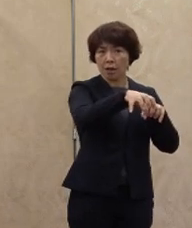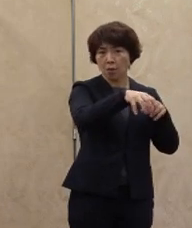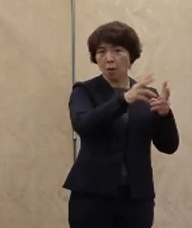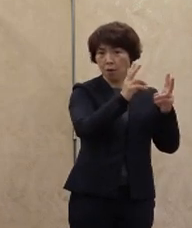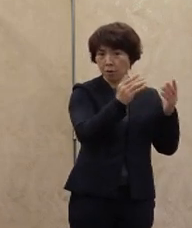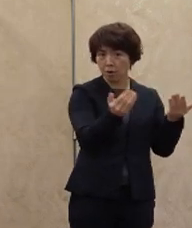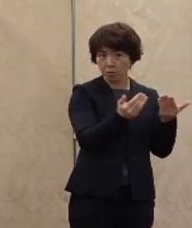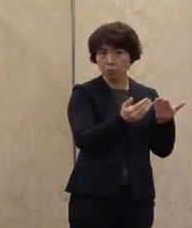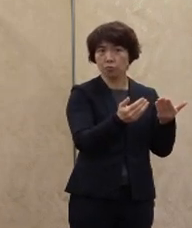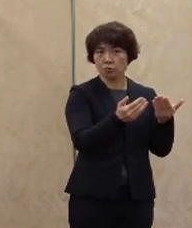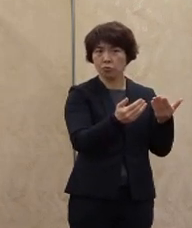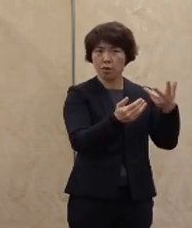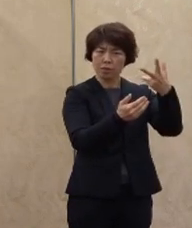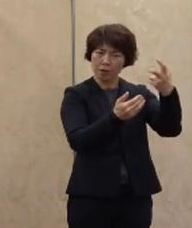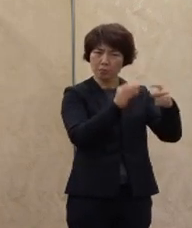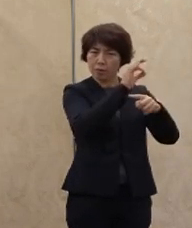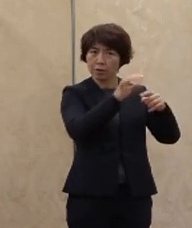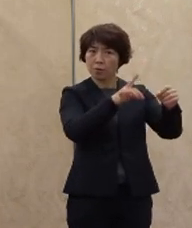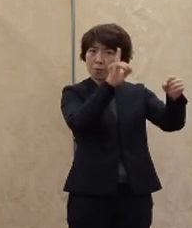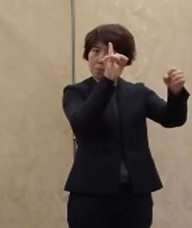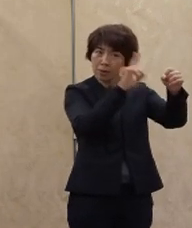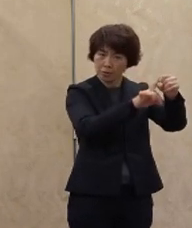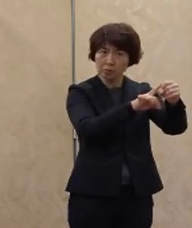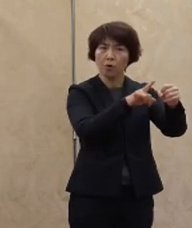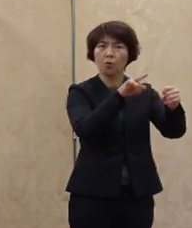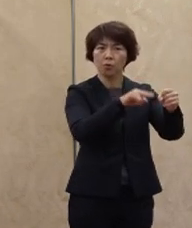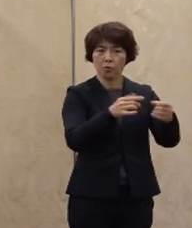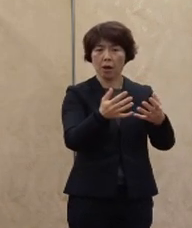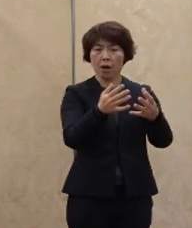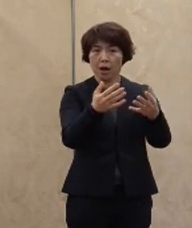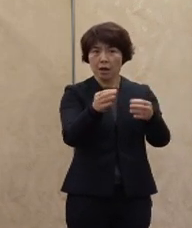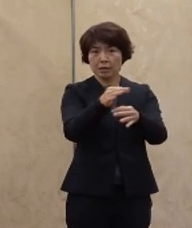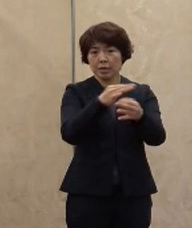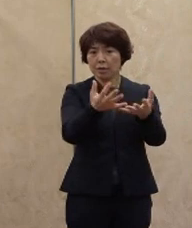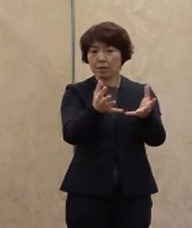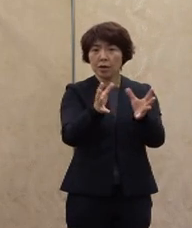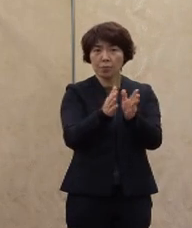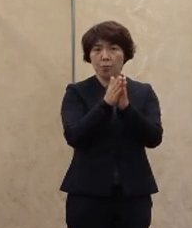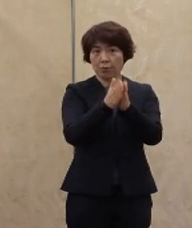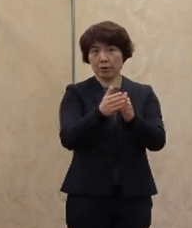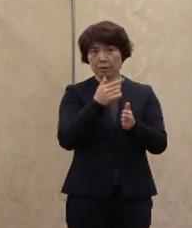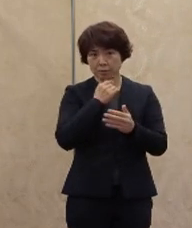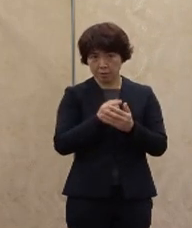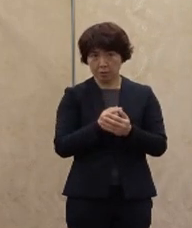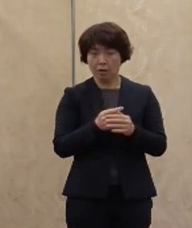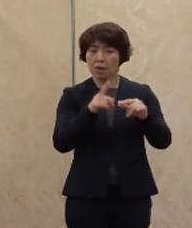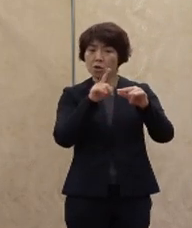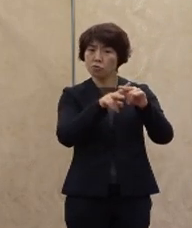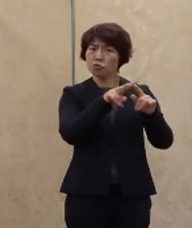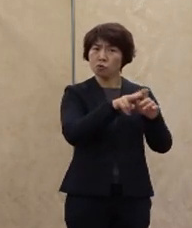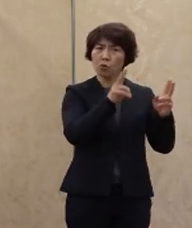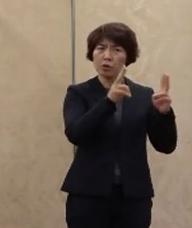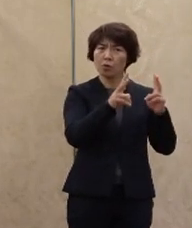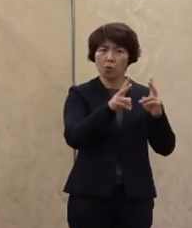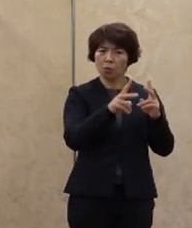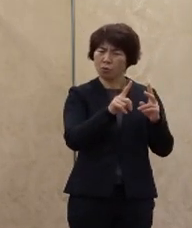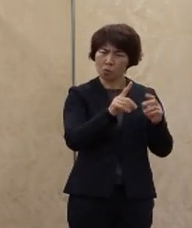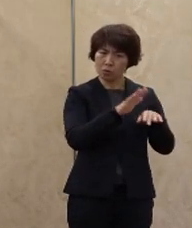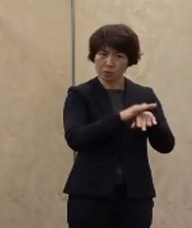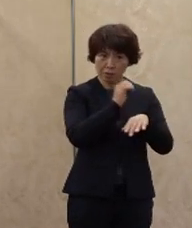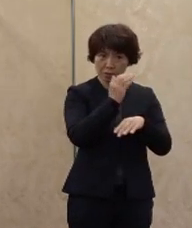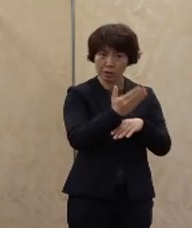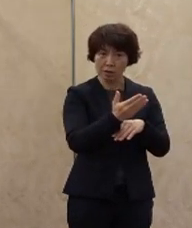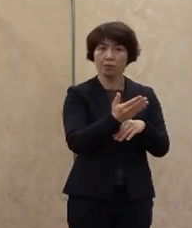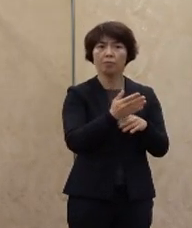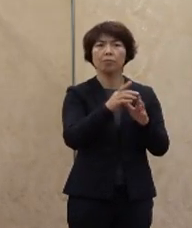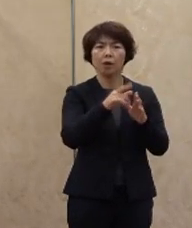していくということを僕自身はぜひ経済界にお願いをしたいと思ってますし、中小企業でどうしたらいいのっていうのがあれば、相談があれば相談窓口が